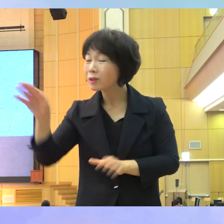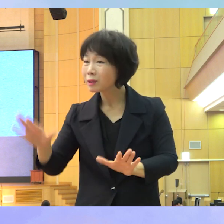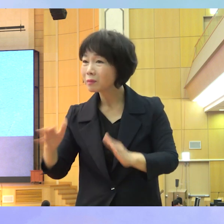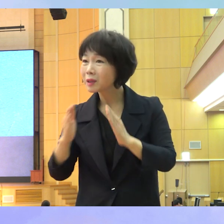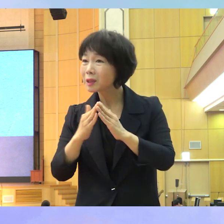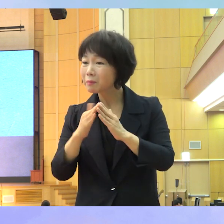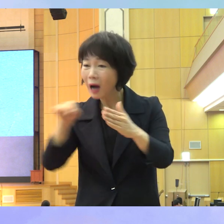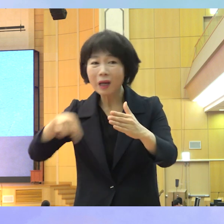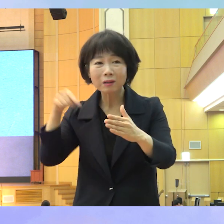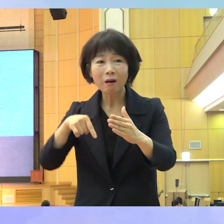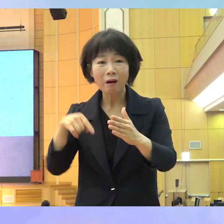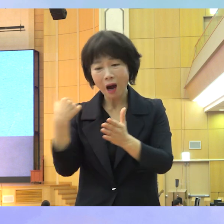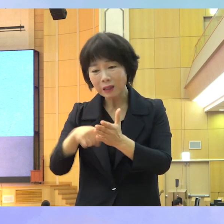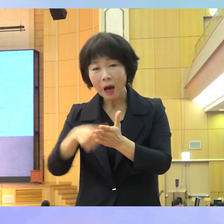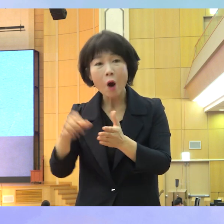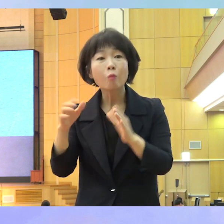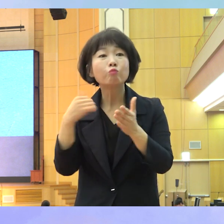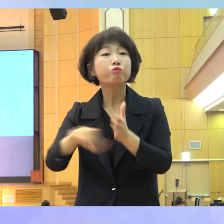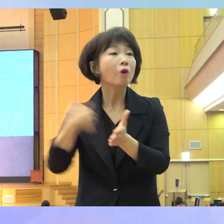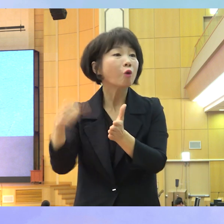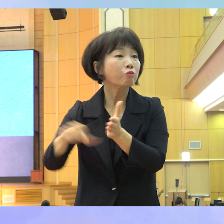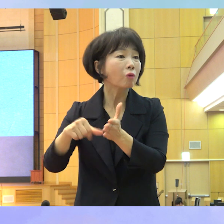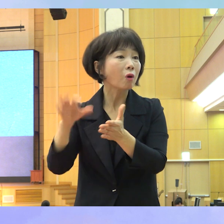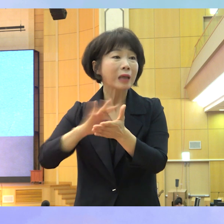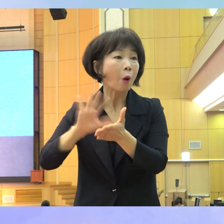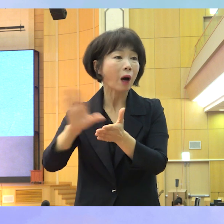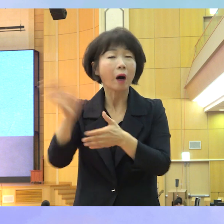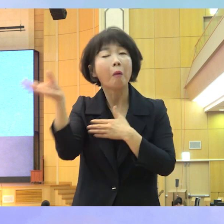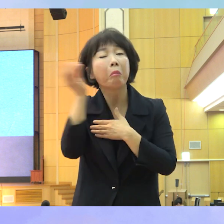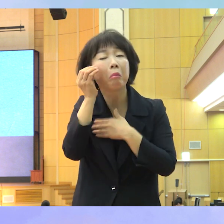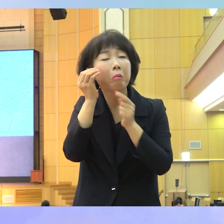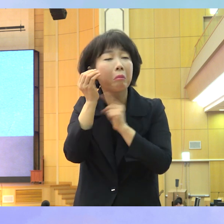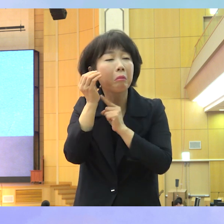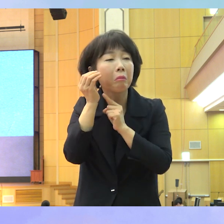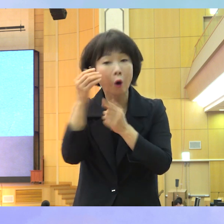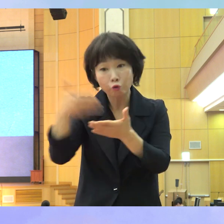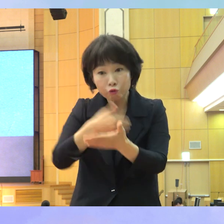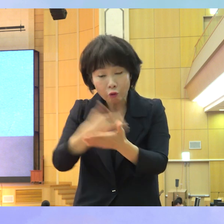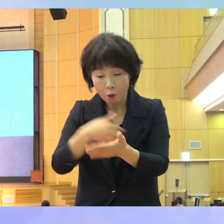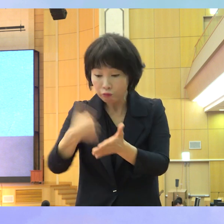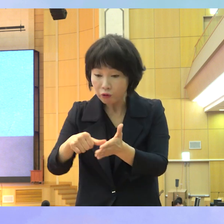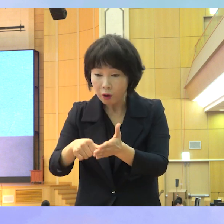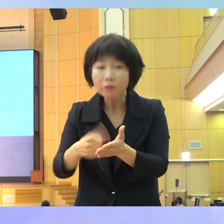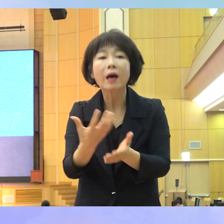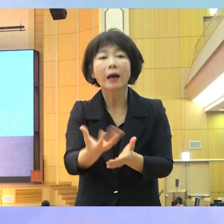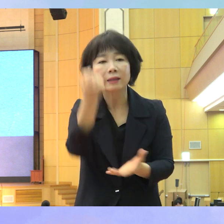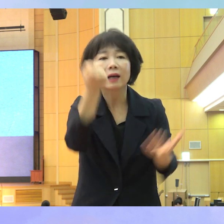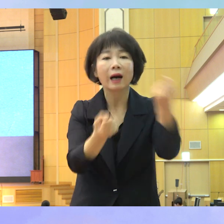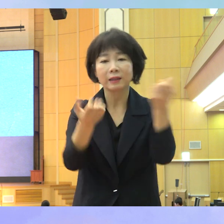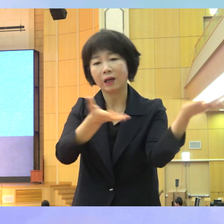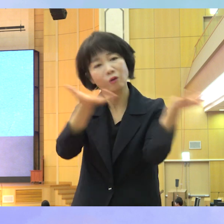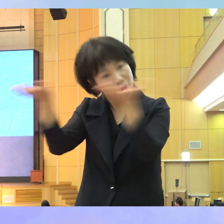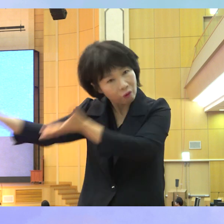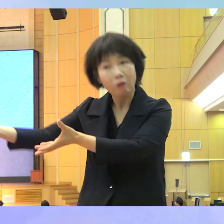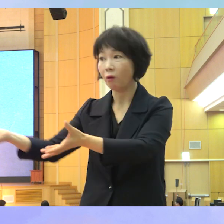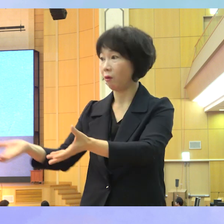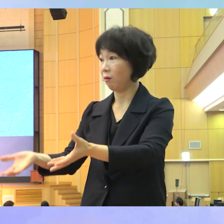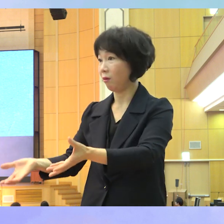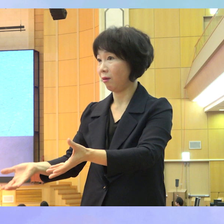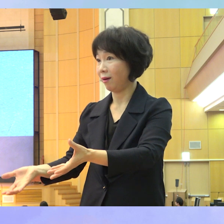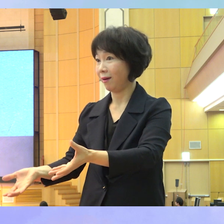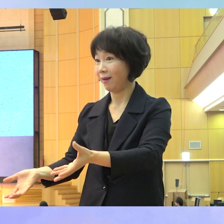않는 새거 같은 좀 그런 중고 물품 있잖아요. 너무 헌 거